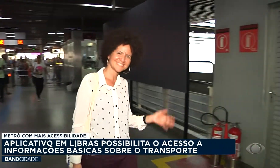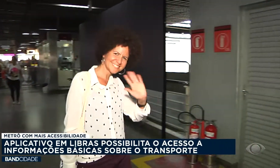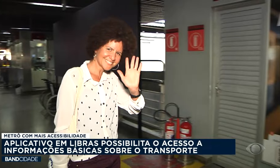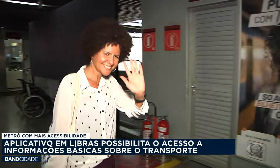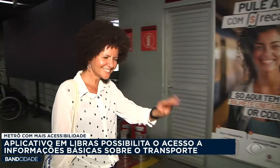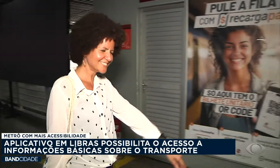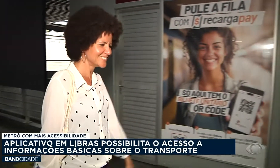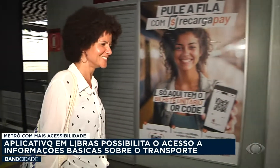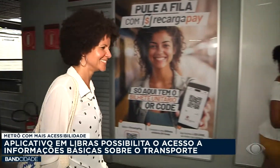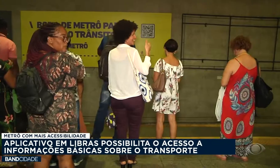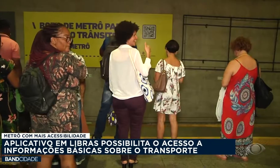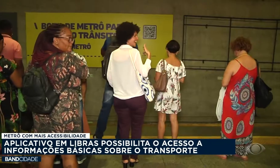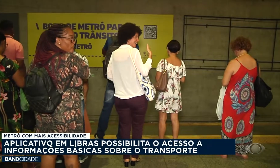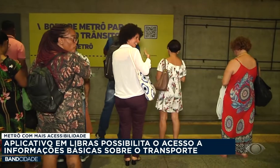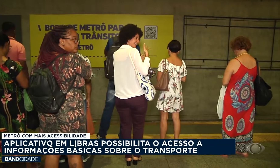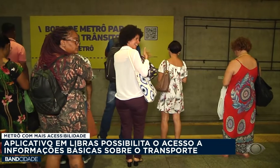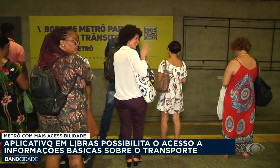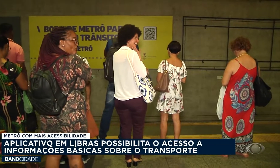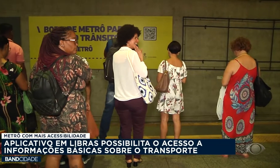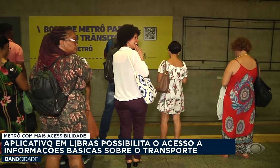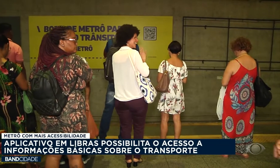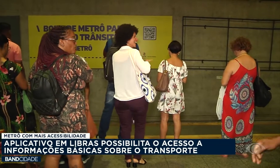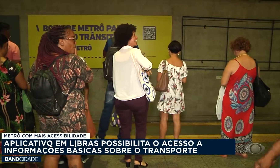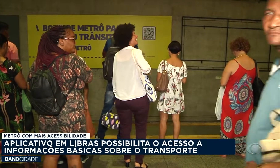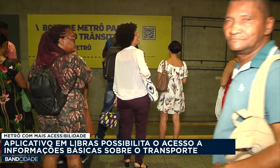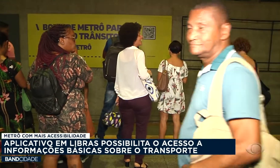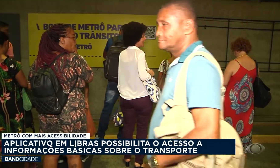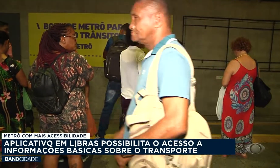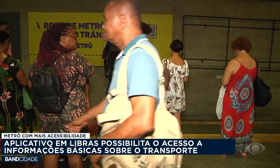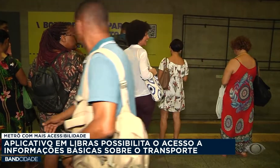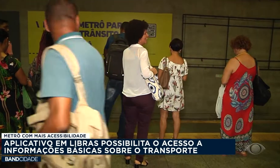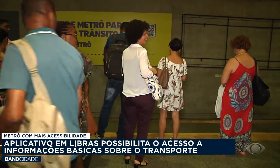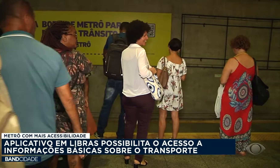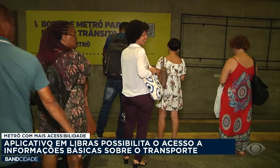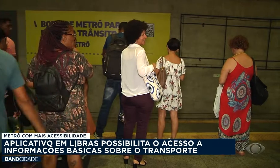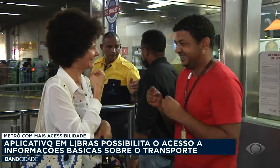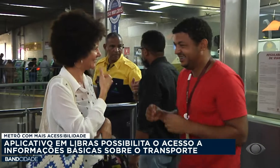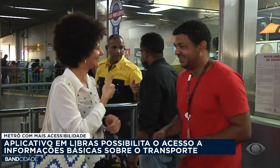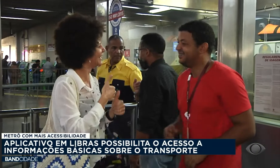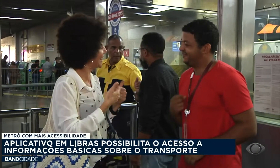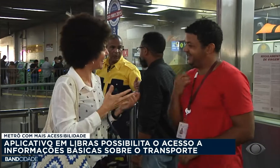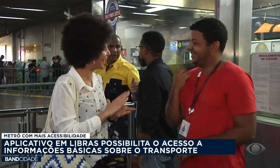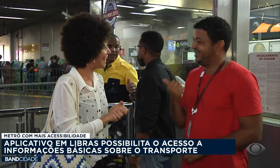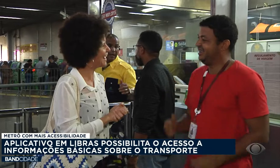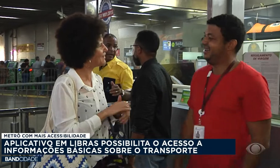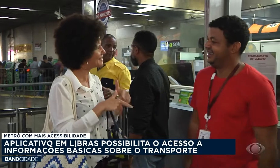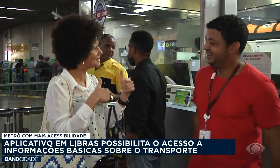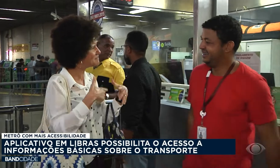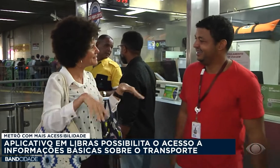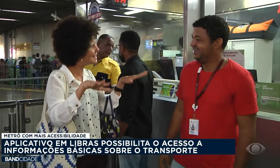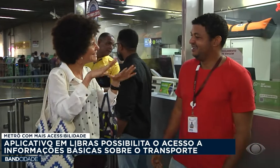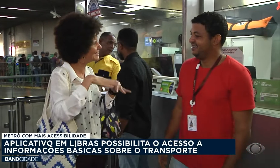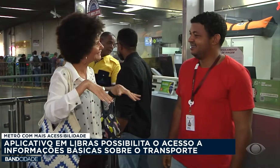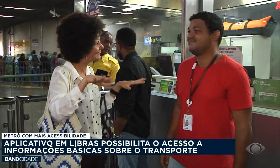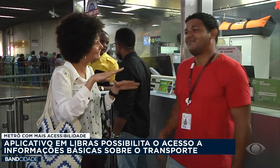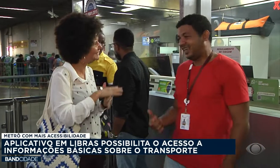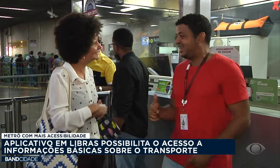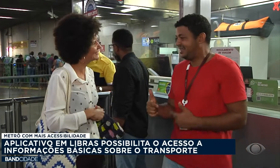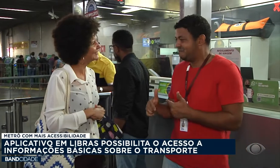a alguns espaços e é através da língua brasileira de sinais que ela fala do sofrimento vivido para se comunicar. O colega